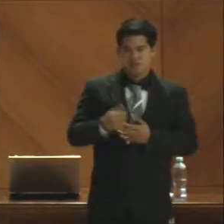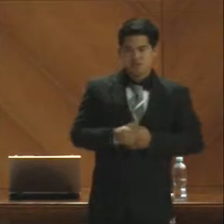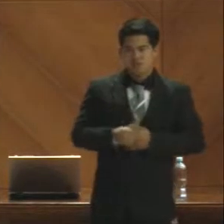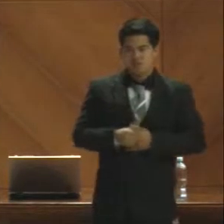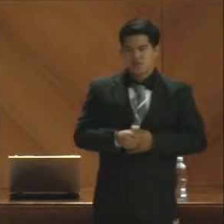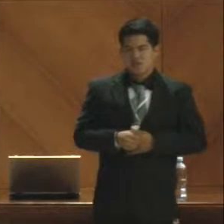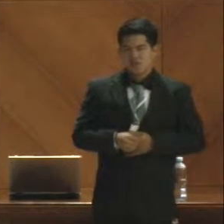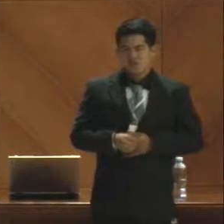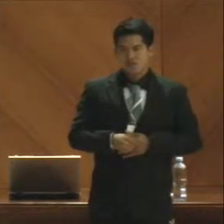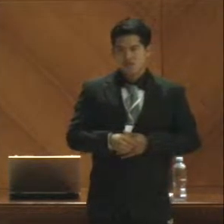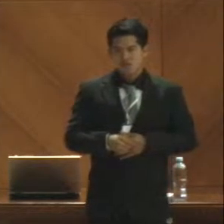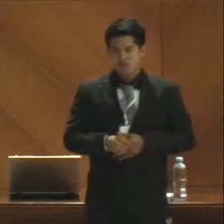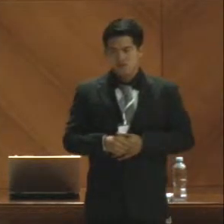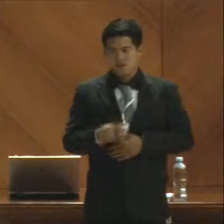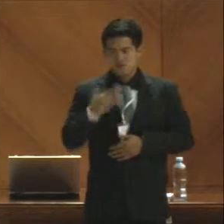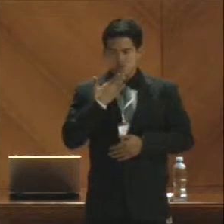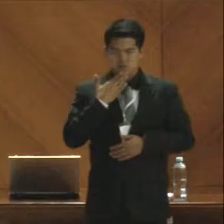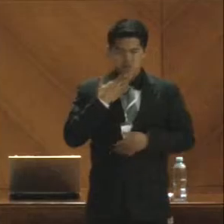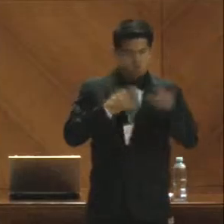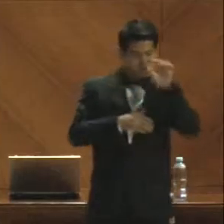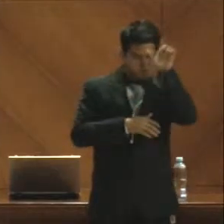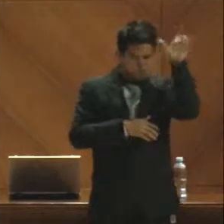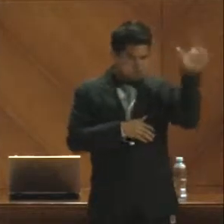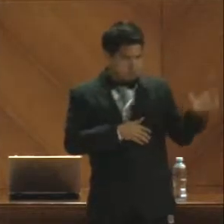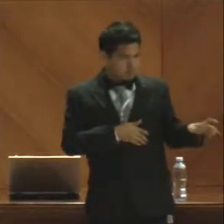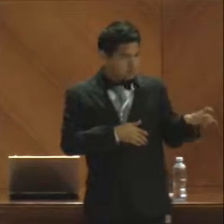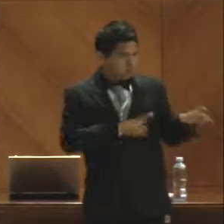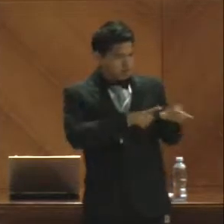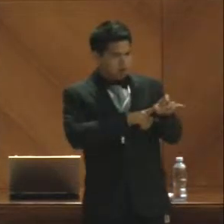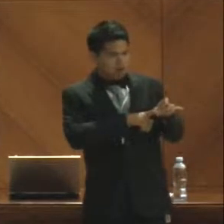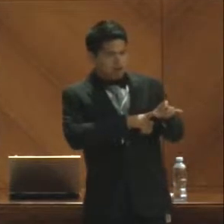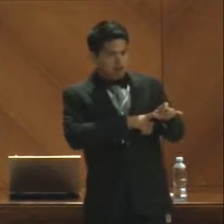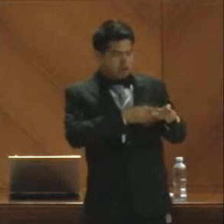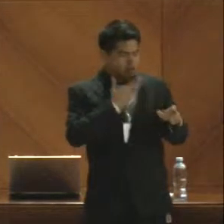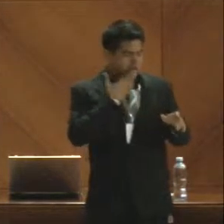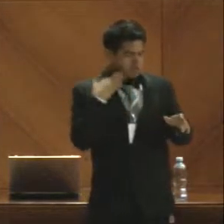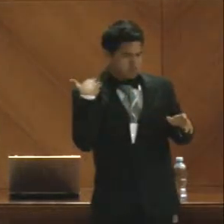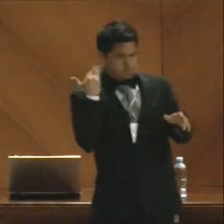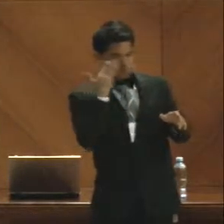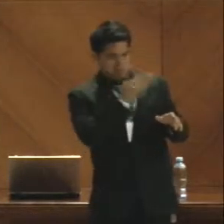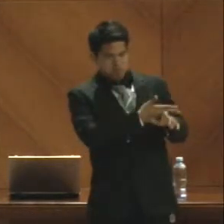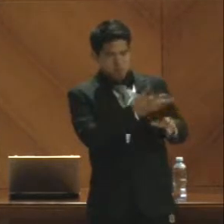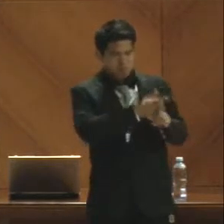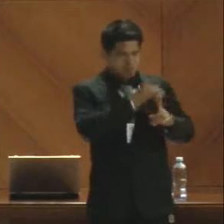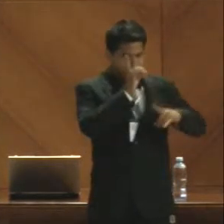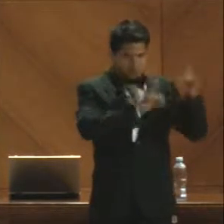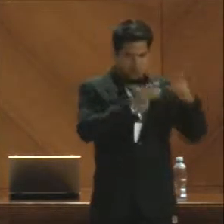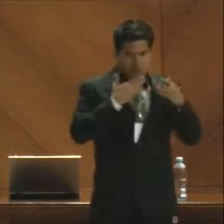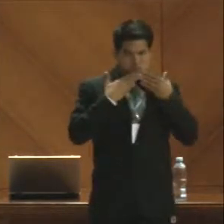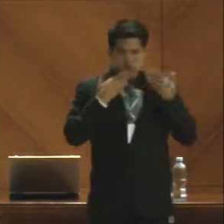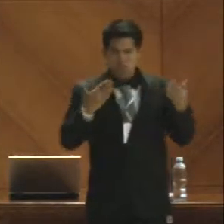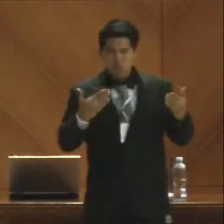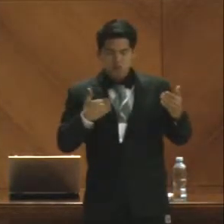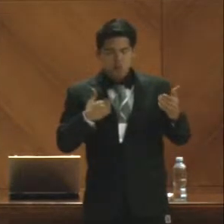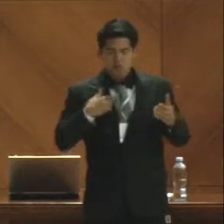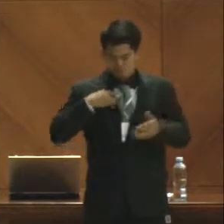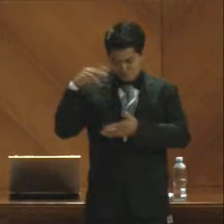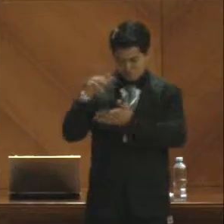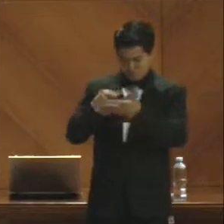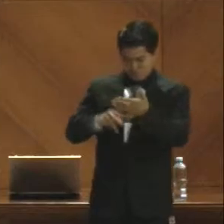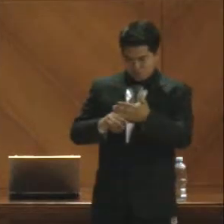llegan el ejercicio, hoteles en Salinas, a la derecha, publicidades. ¿Por qué Google sabe que vamos a Salinas? Porque está leyendo mis correos